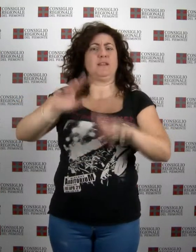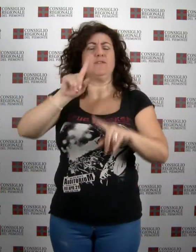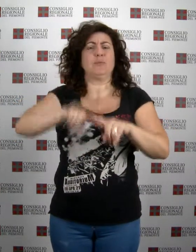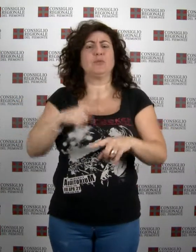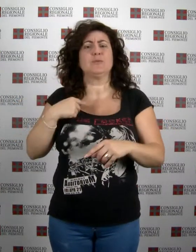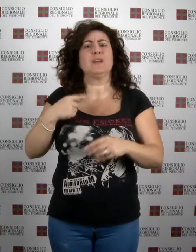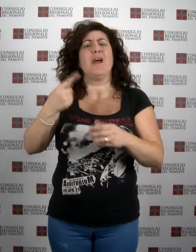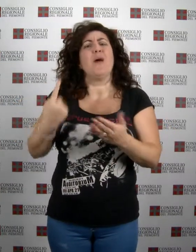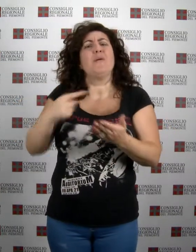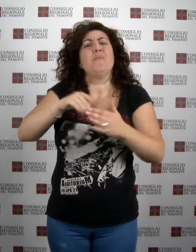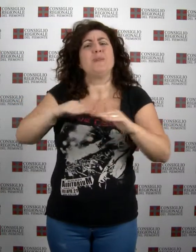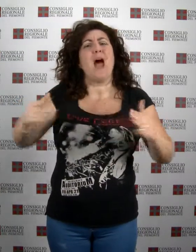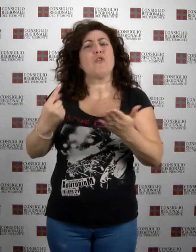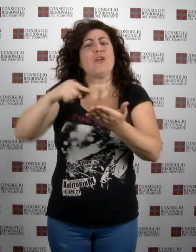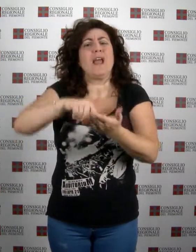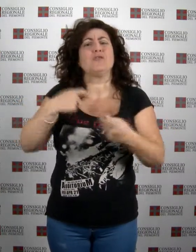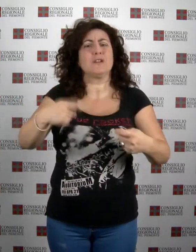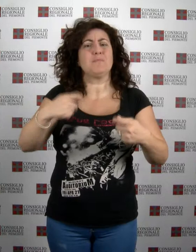della spesa sanitaria.